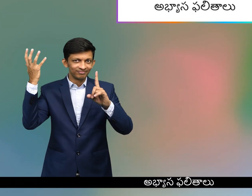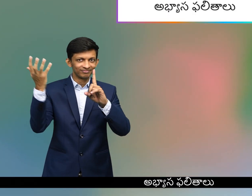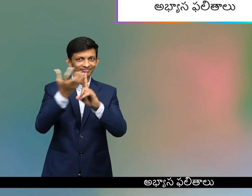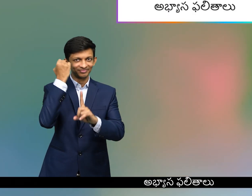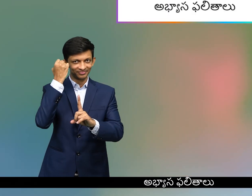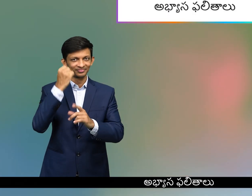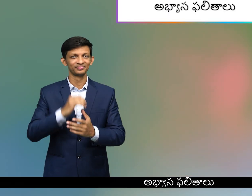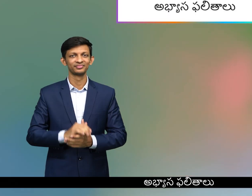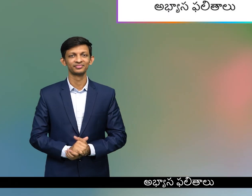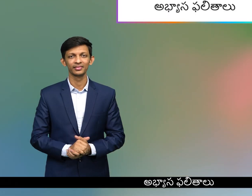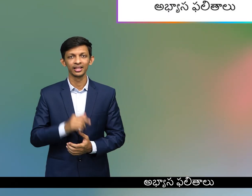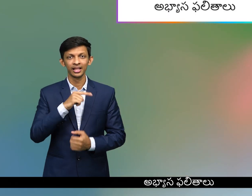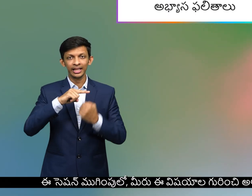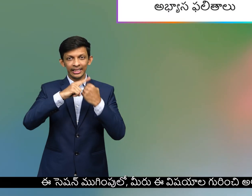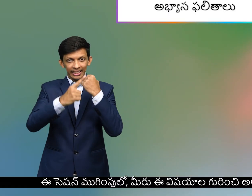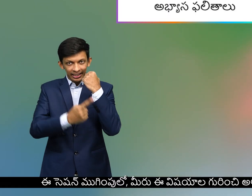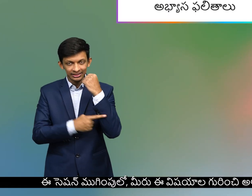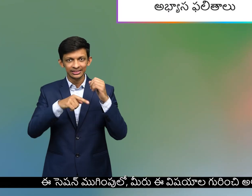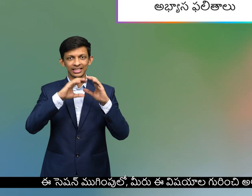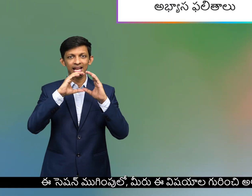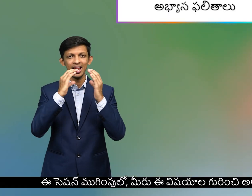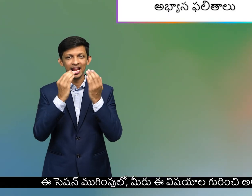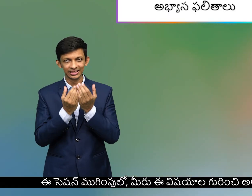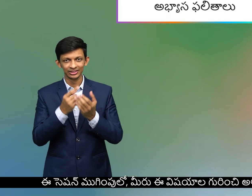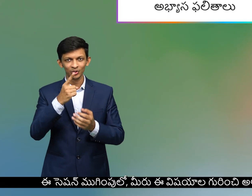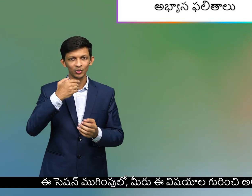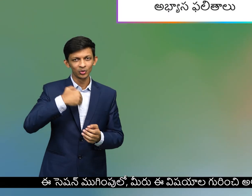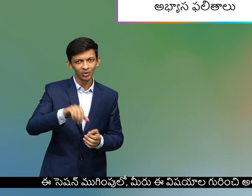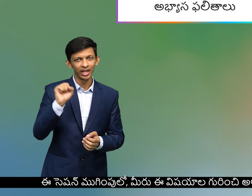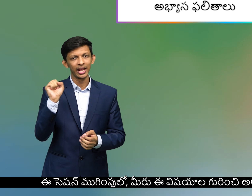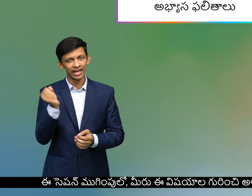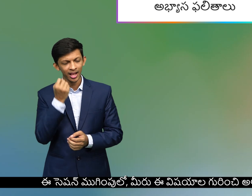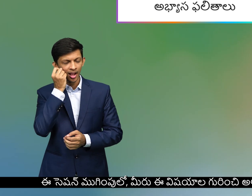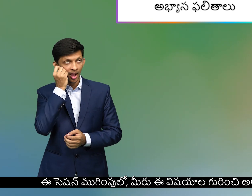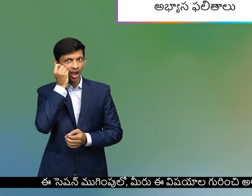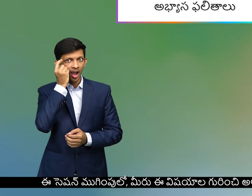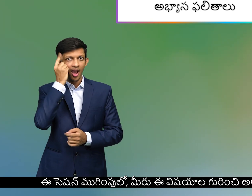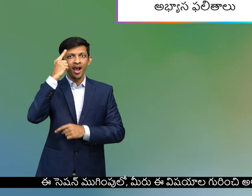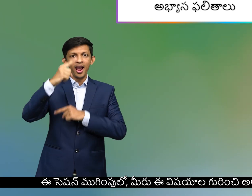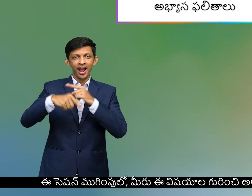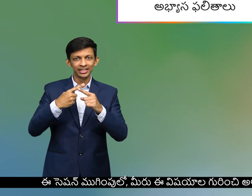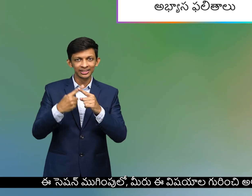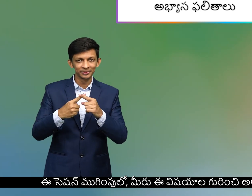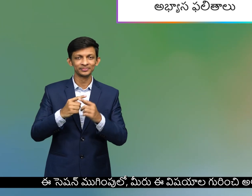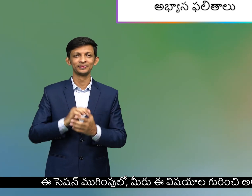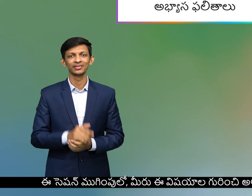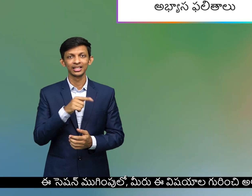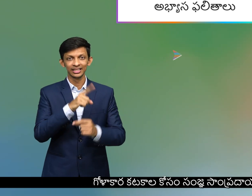అభ్యాస ఫలితాలు. ఈ సెషన్ ముగింపులో మీరు ఈ విషయాల గురించి అర్థం చేసుకోగలరు.